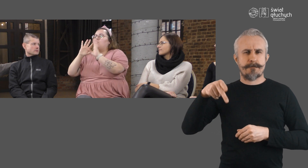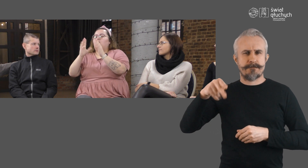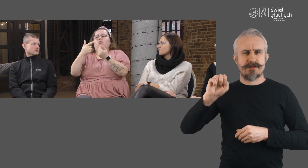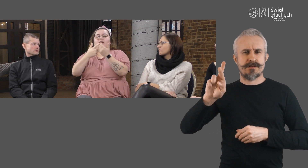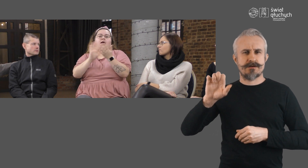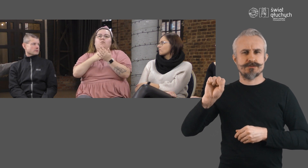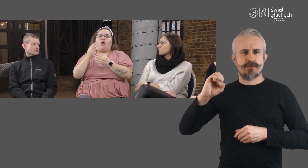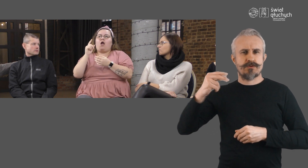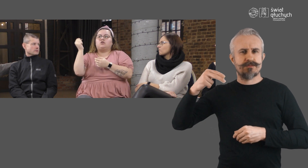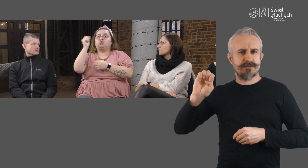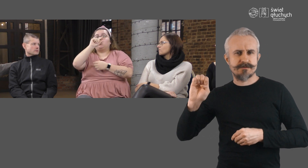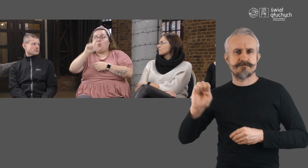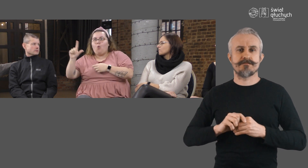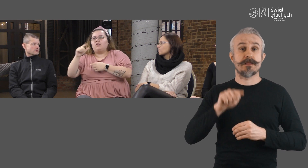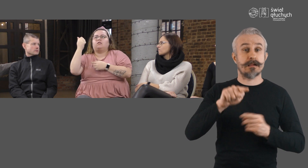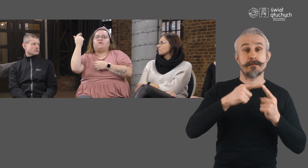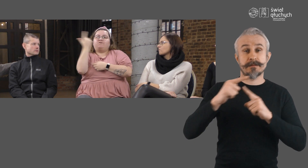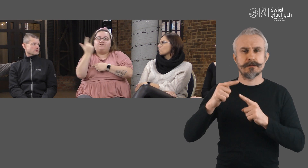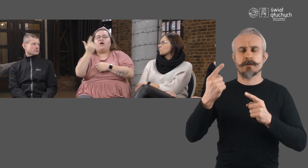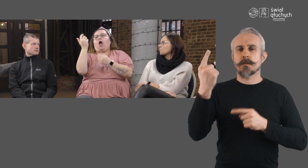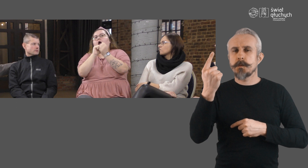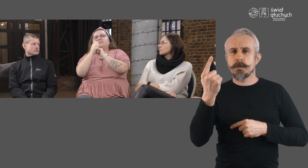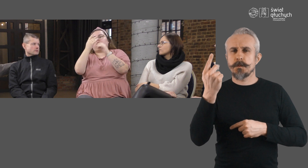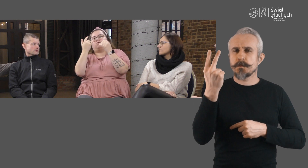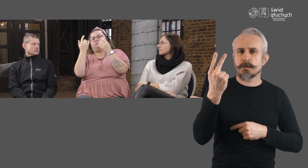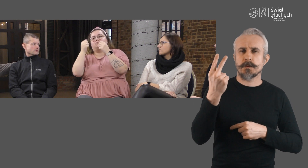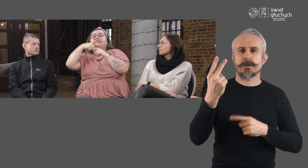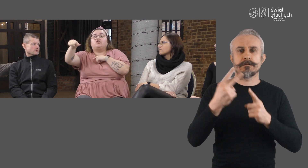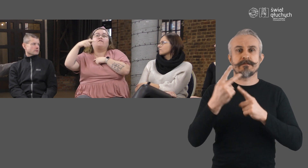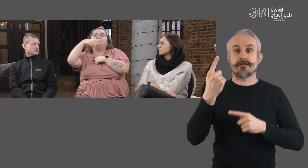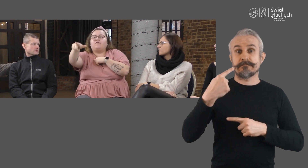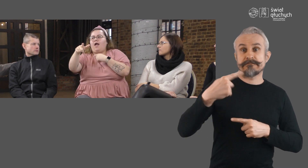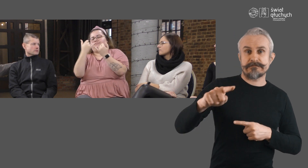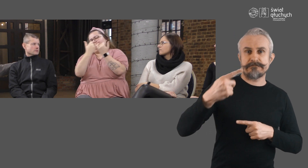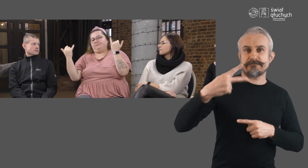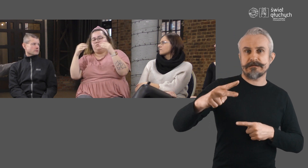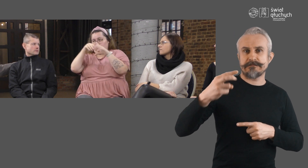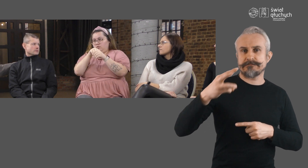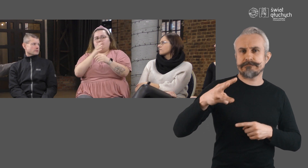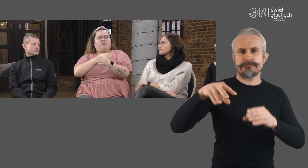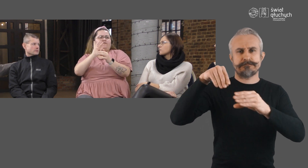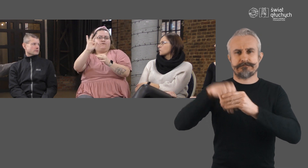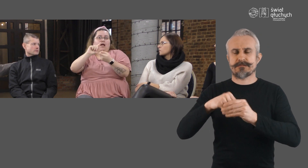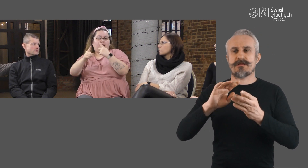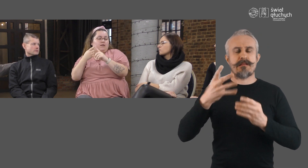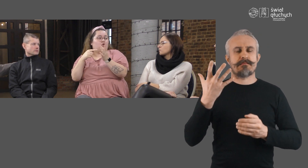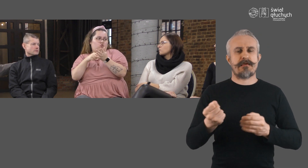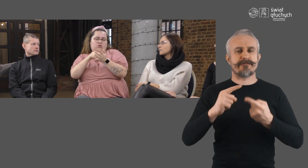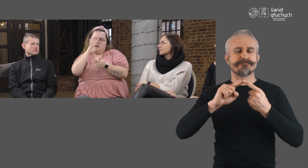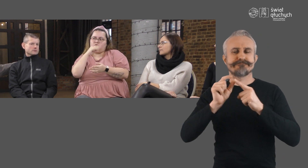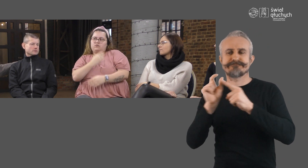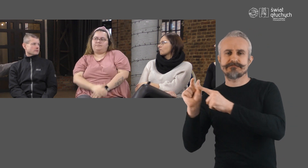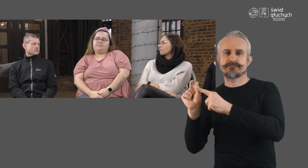inkorporacyjne, na przykład złoty, 2 złote, tydzień, 2 tygodnie,